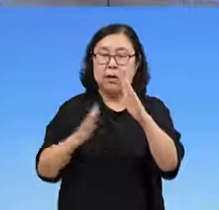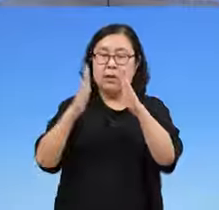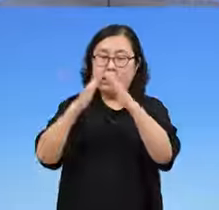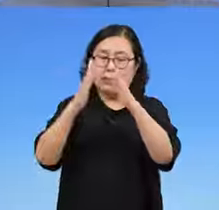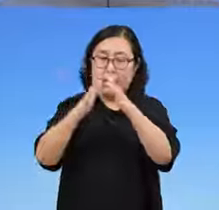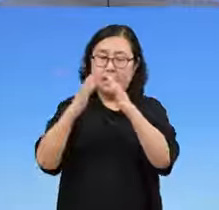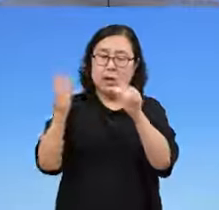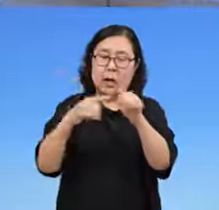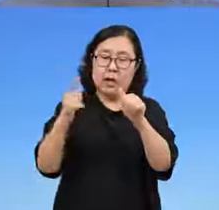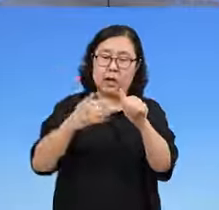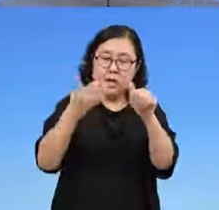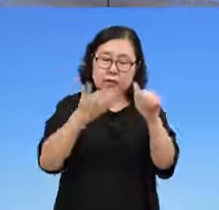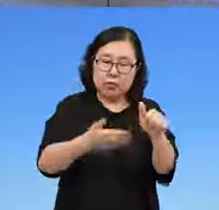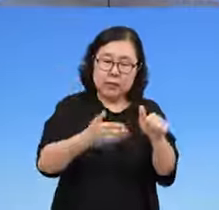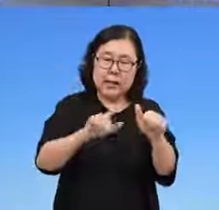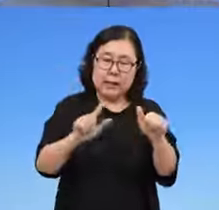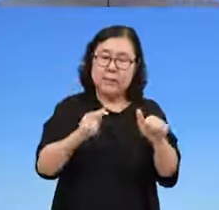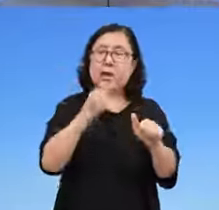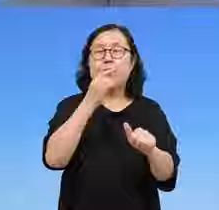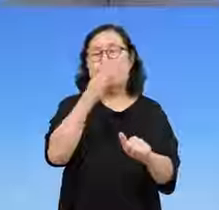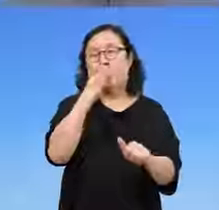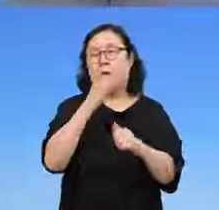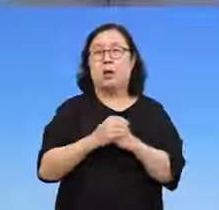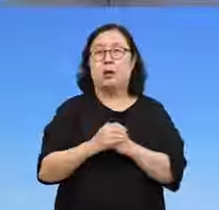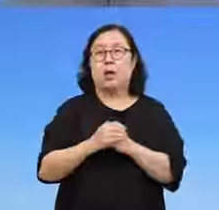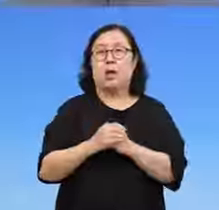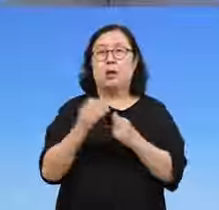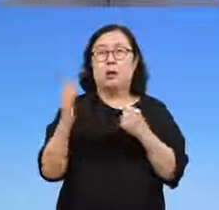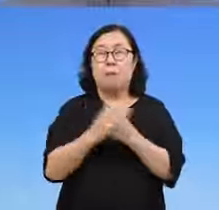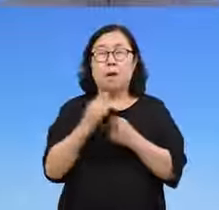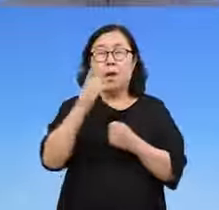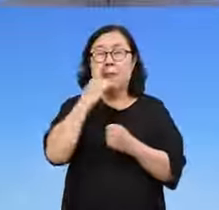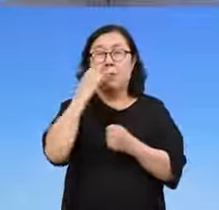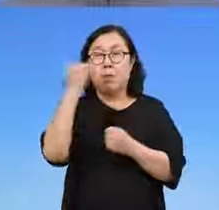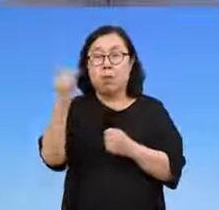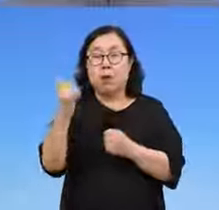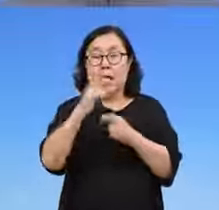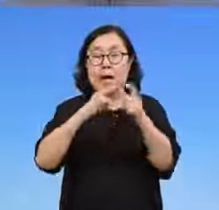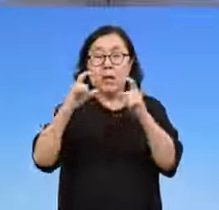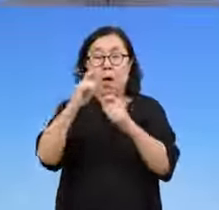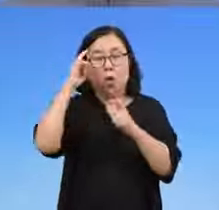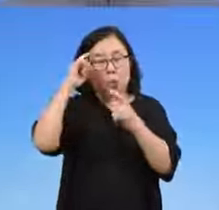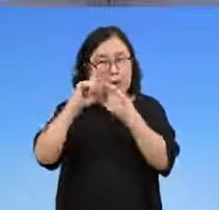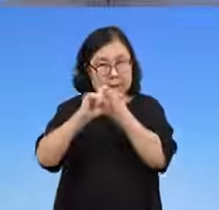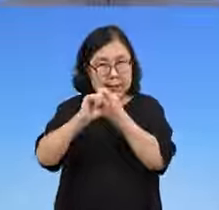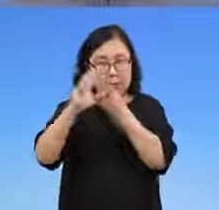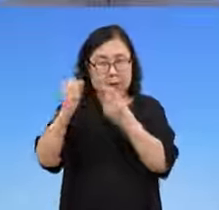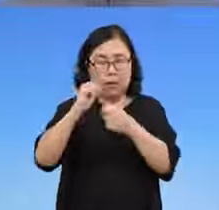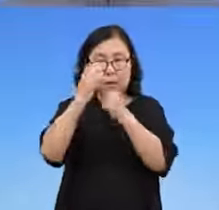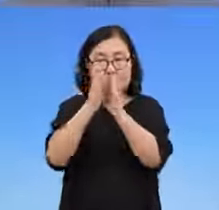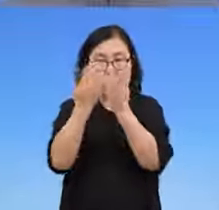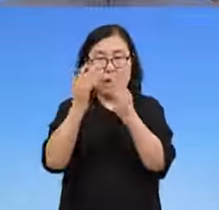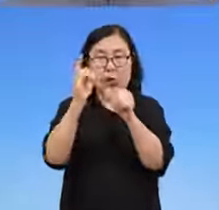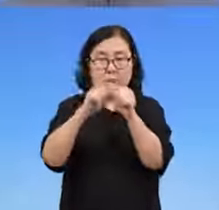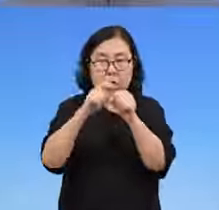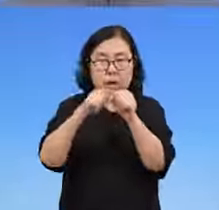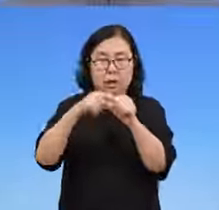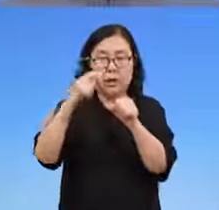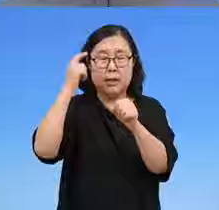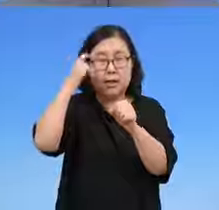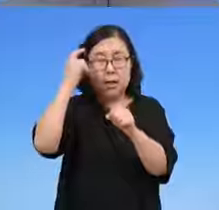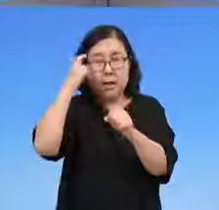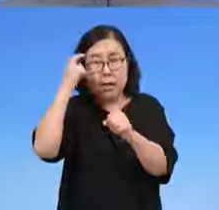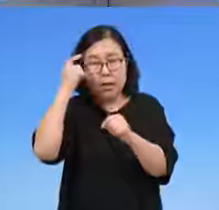되겠느냐, 이런 상황이기 때문에 오히려 이제 부모들이 더 관심을 가지고 성경적인 관점으로 몸을